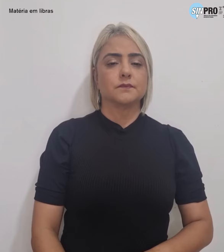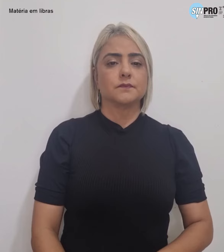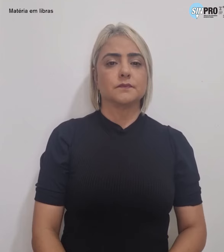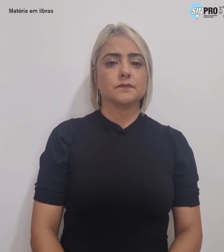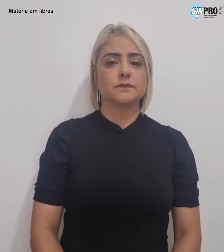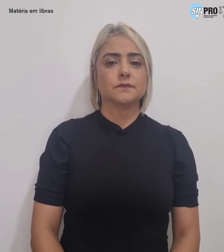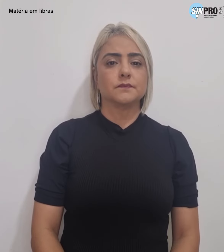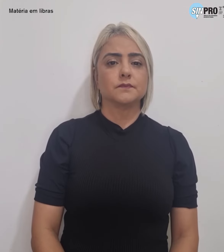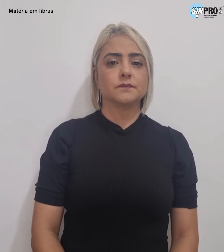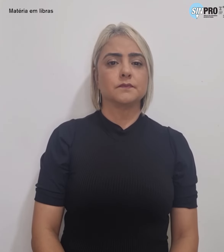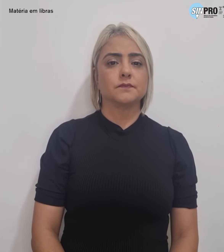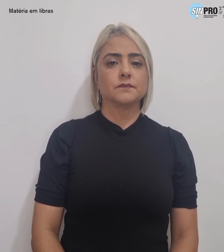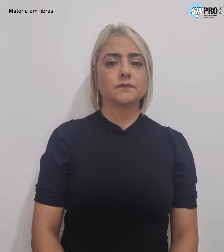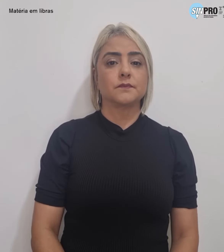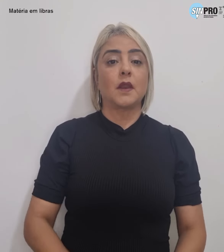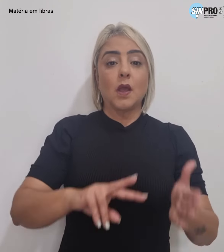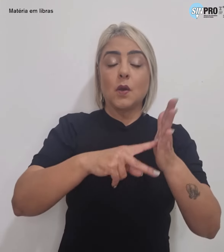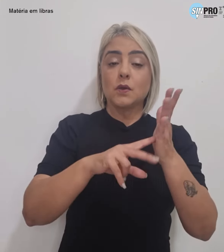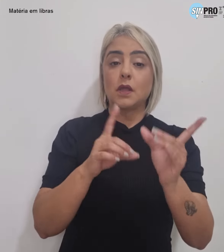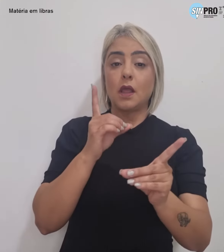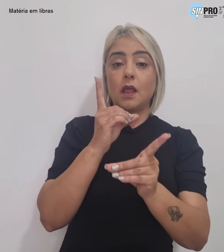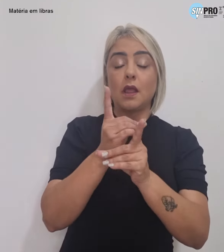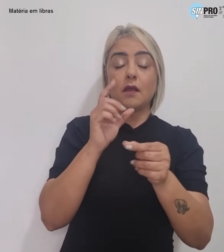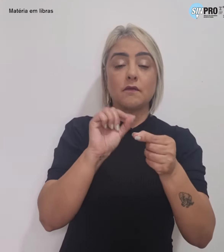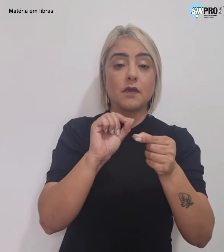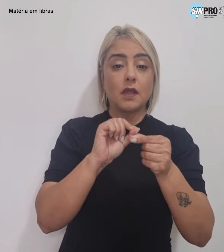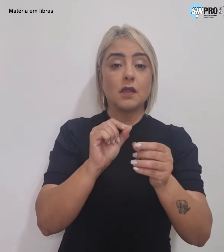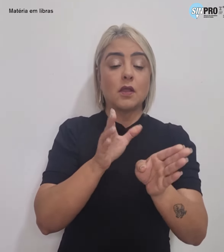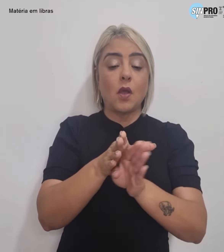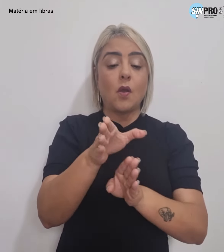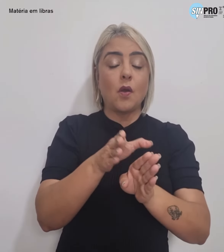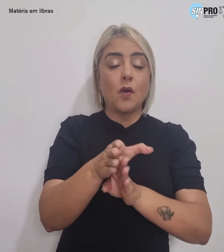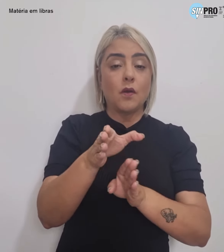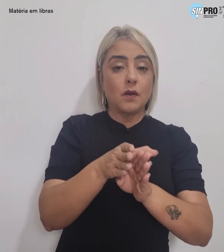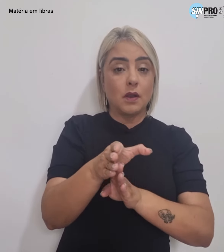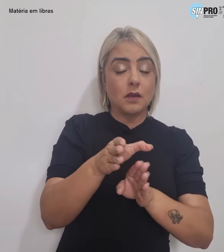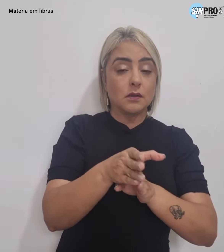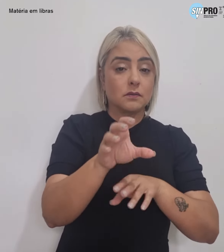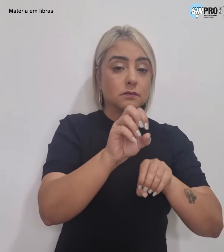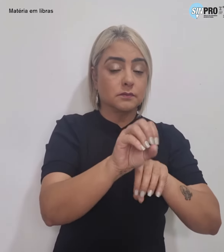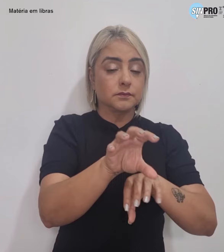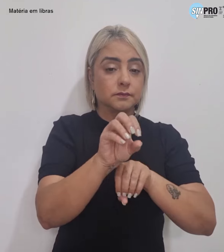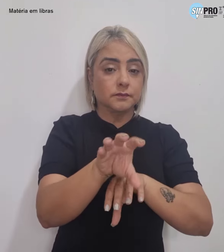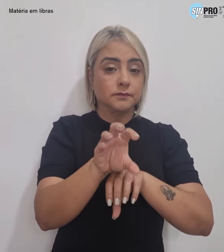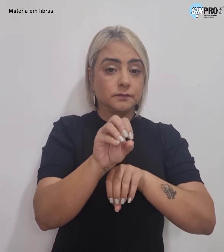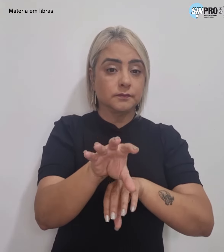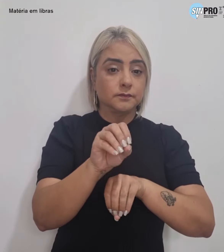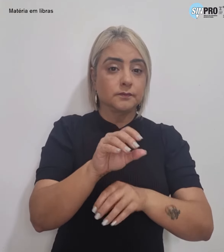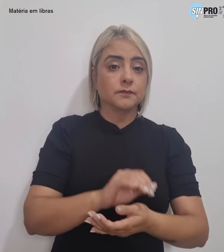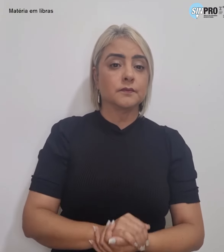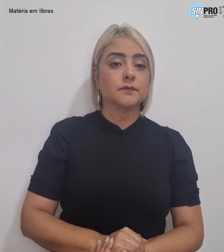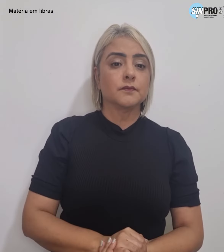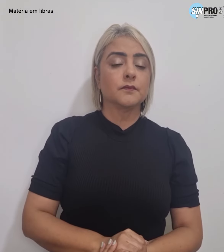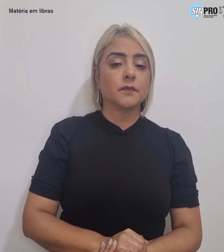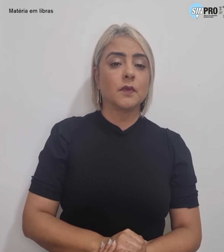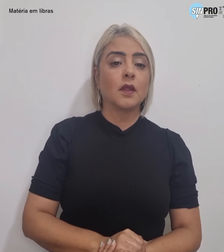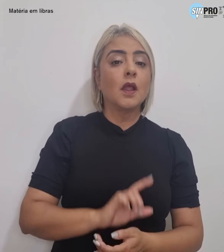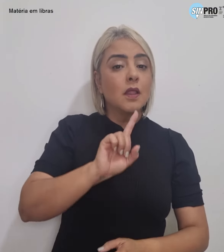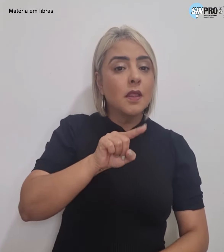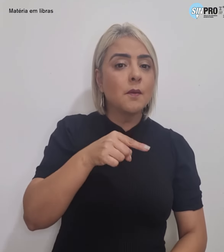Simpro realizou encontro com orientadoras e orientadores educacionais. Depois de um ano